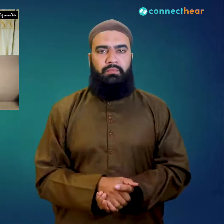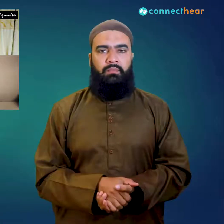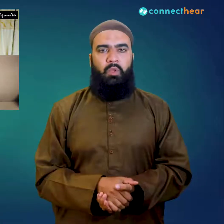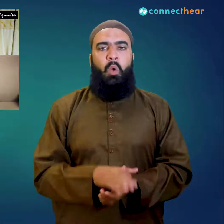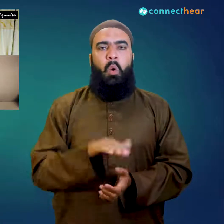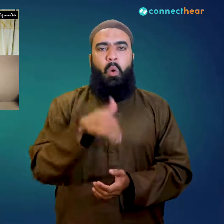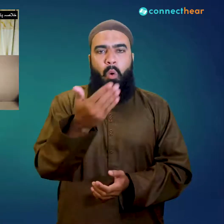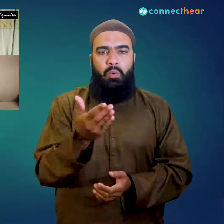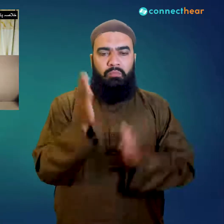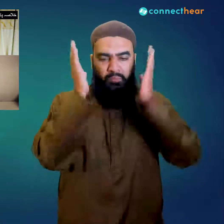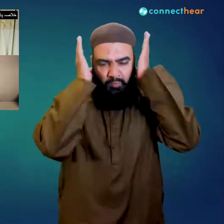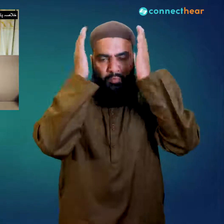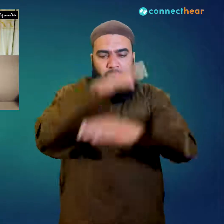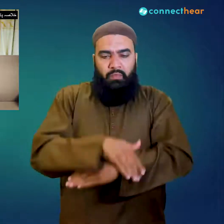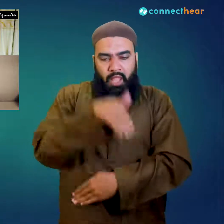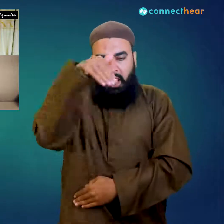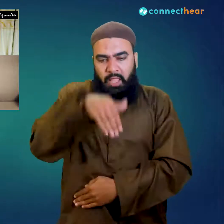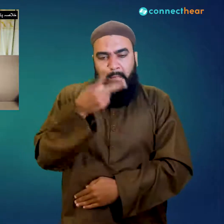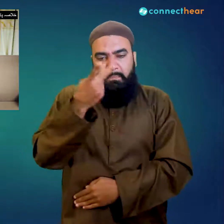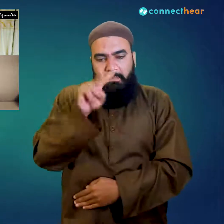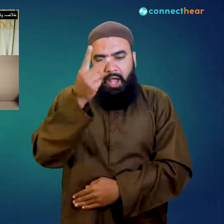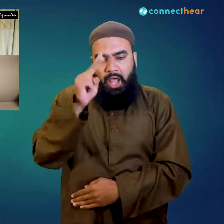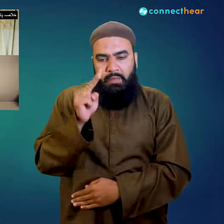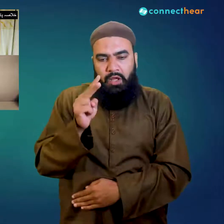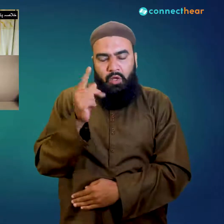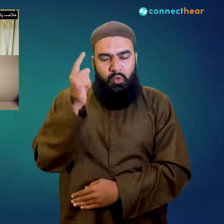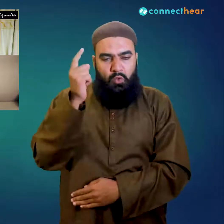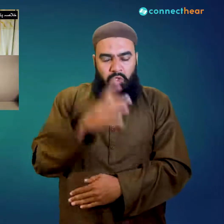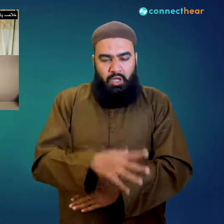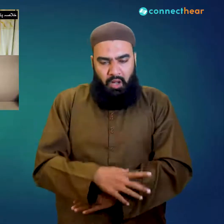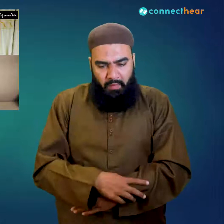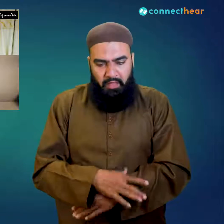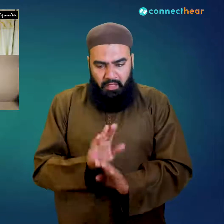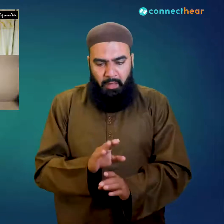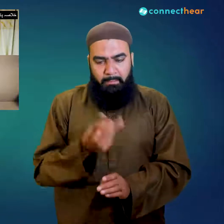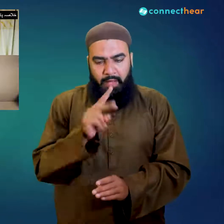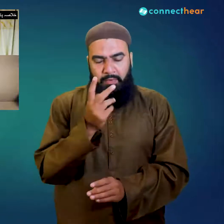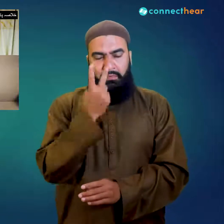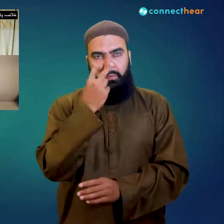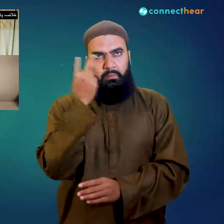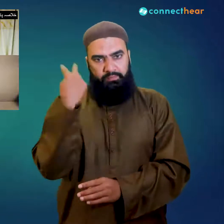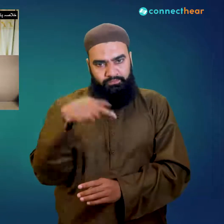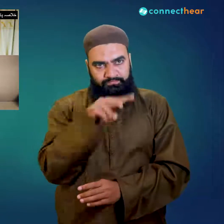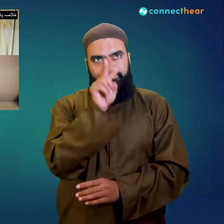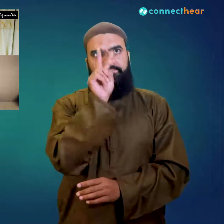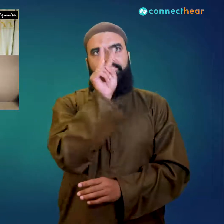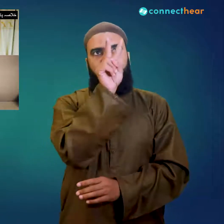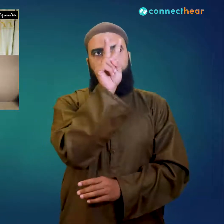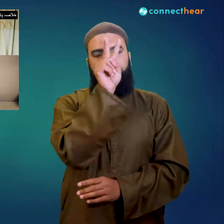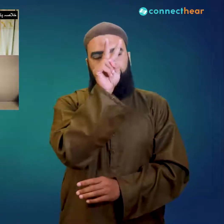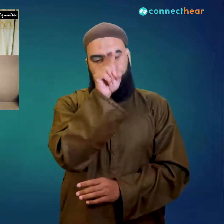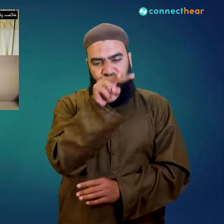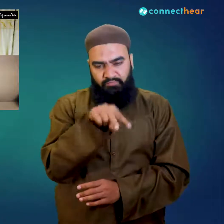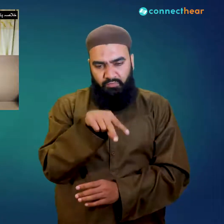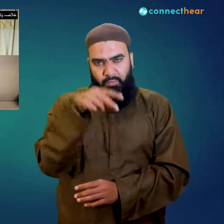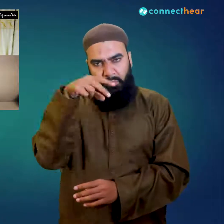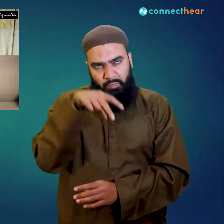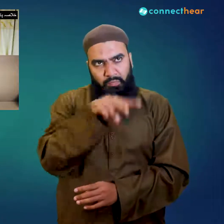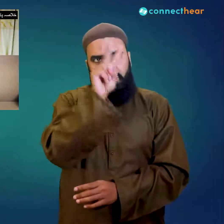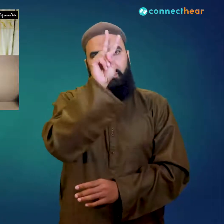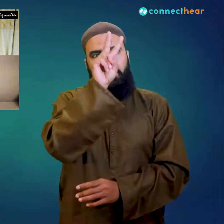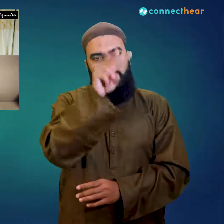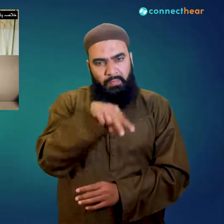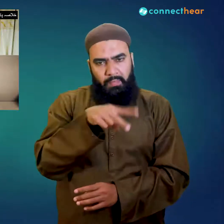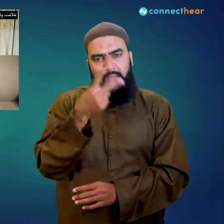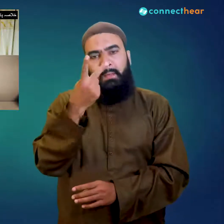تھا، اور بار بار اس آس پر آسمان کی طرف آپ صلی اللہ علیہ وسلم چہرہ مبارک اٹھایا